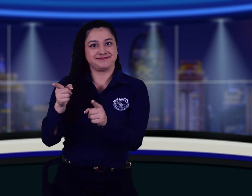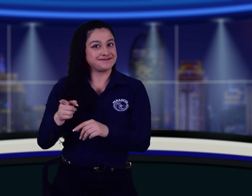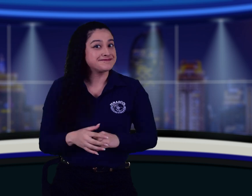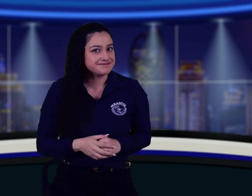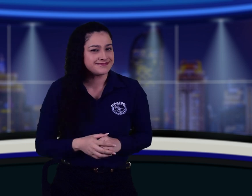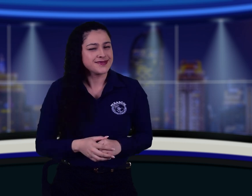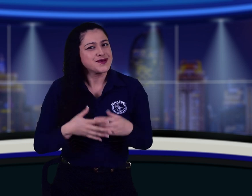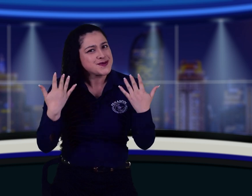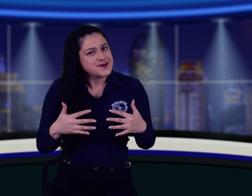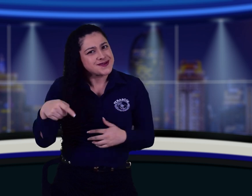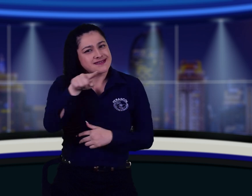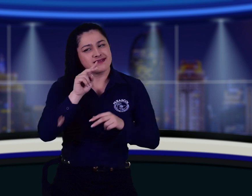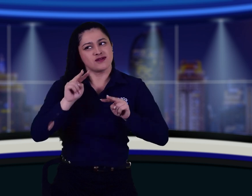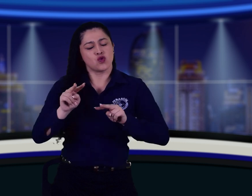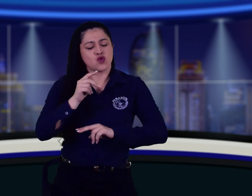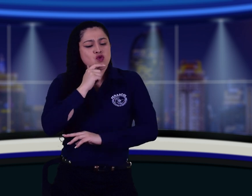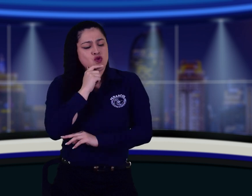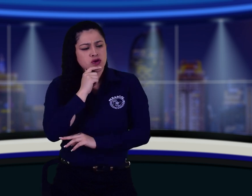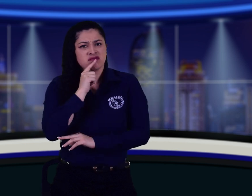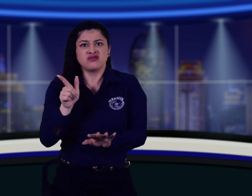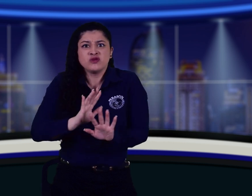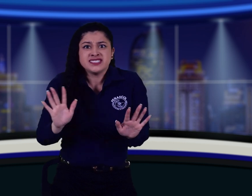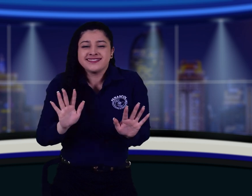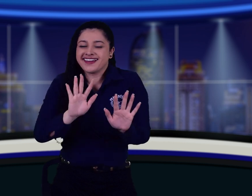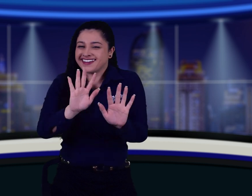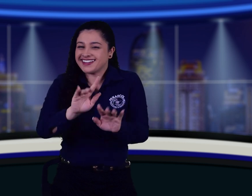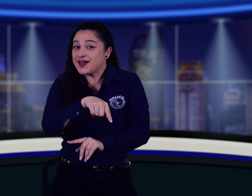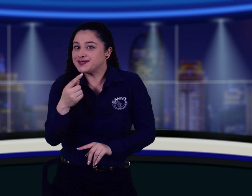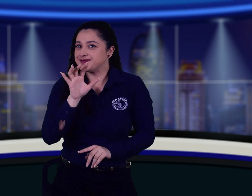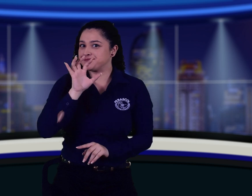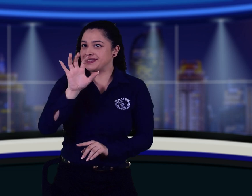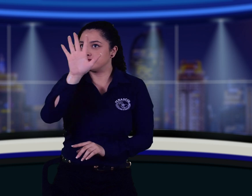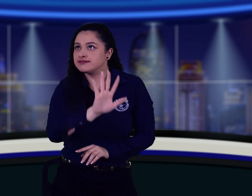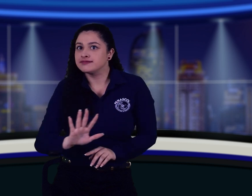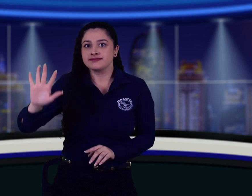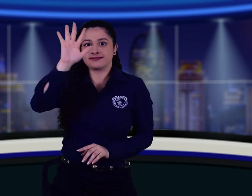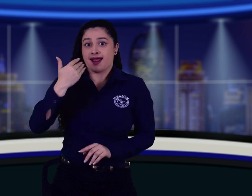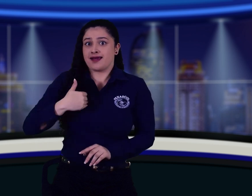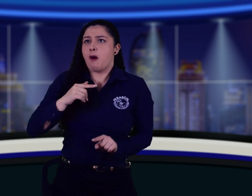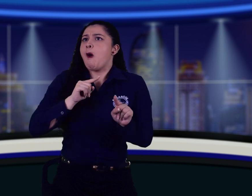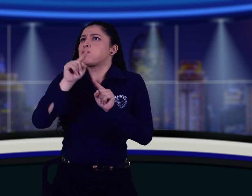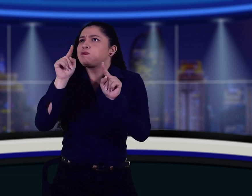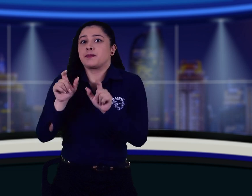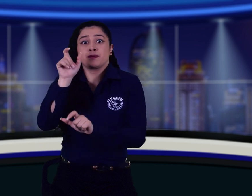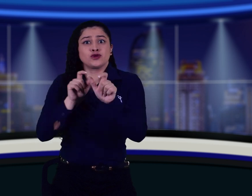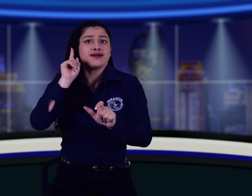esas fueron algunas de sus palabras pero eso no es todo lo que tenemos queremos compartir con ustedes las diferentes